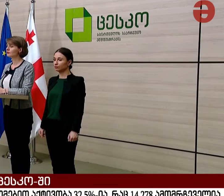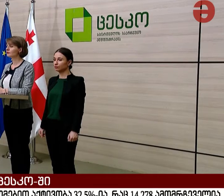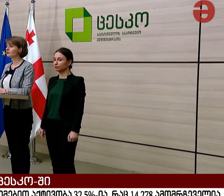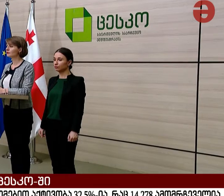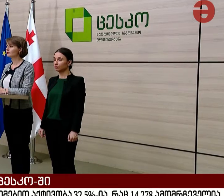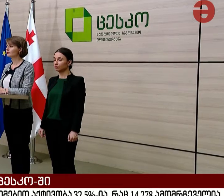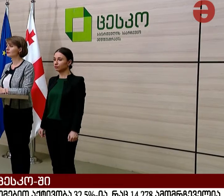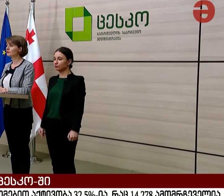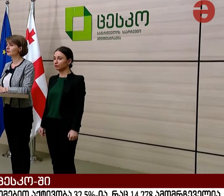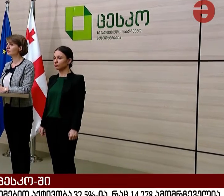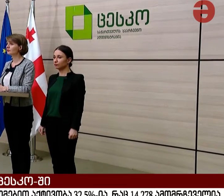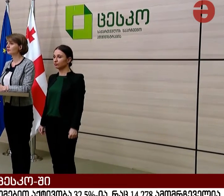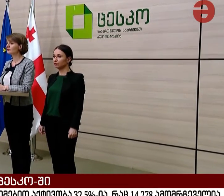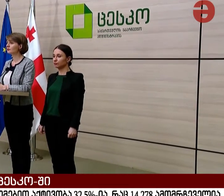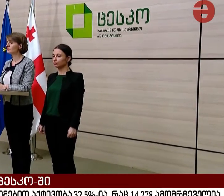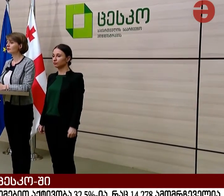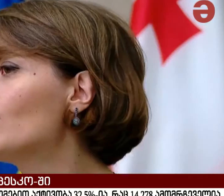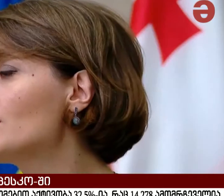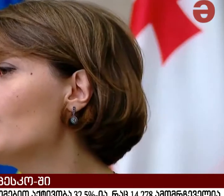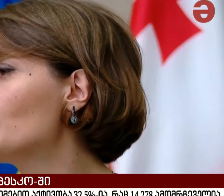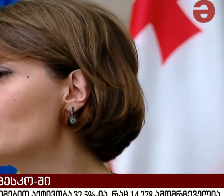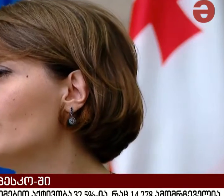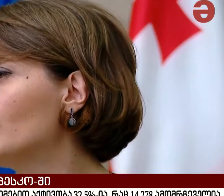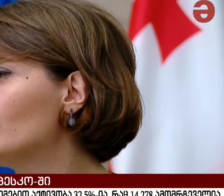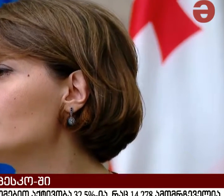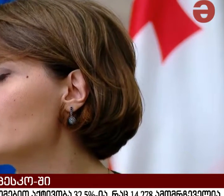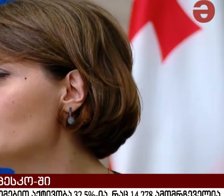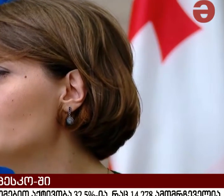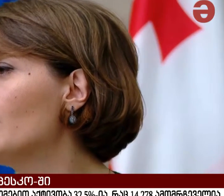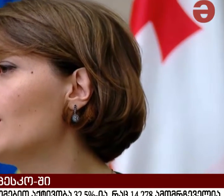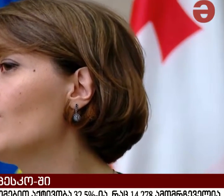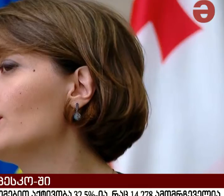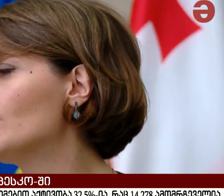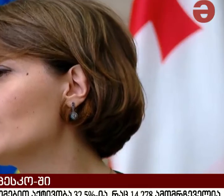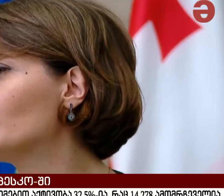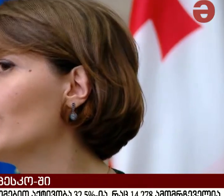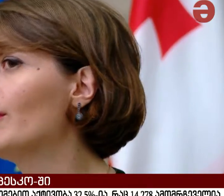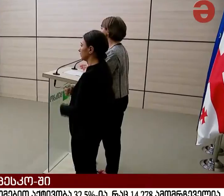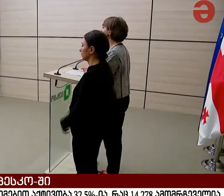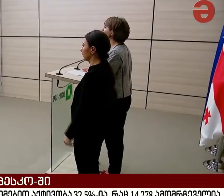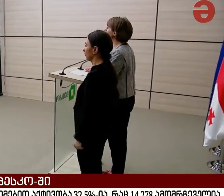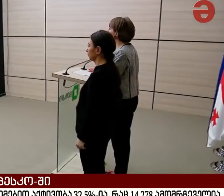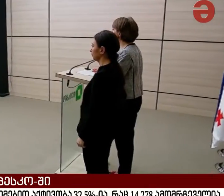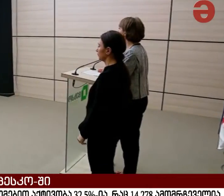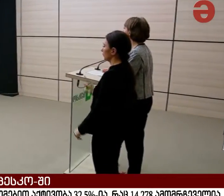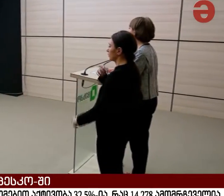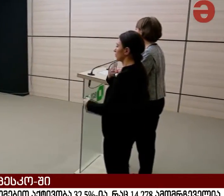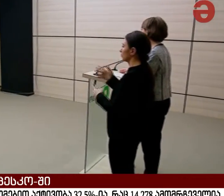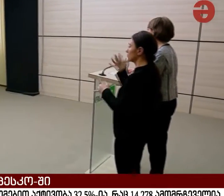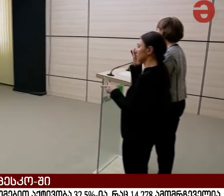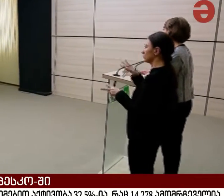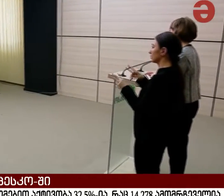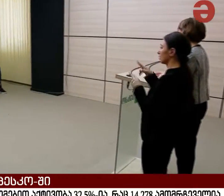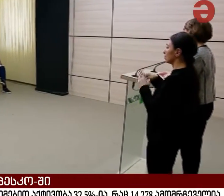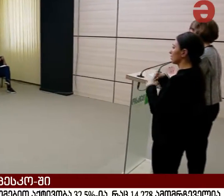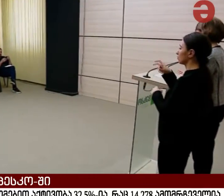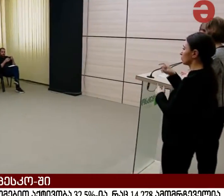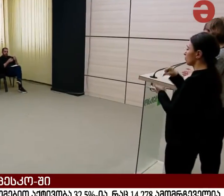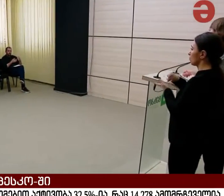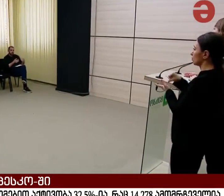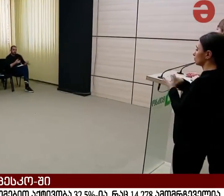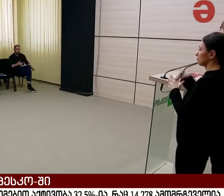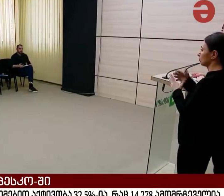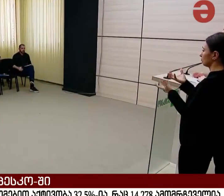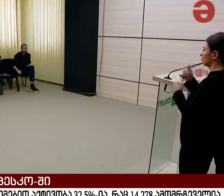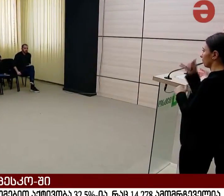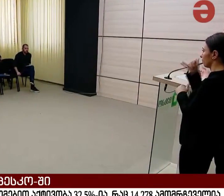რომ საარჩევნო უბნების მიმდებარედ მიმდინარეობს ამომრჩეველთა აღრიცხვა, როგორც ცესკოში განმარტეს. ამ პროცესს ცესკო ვერ გააკონტროლებს,